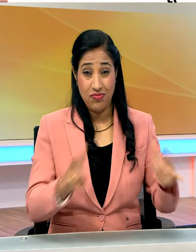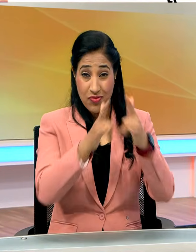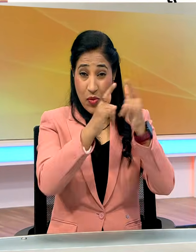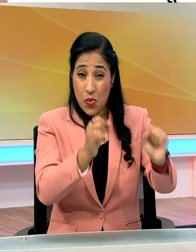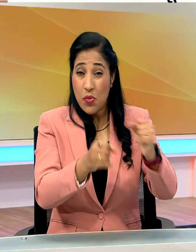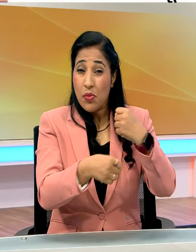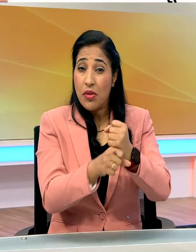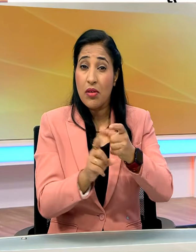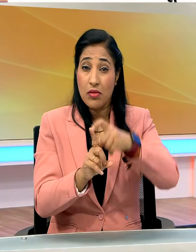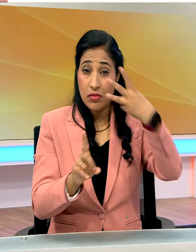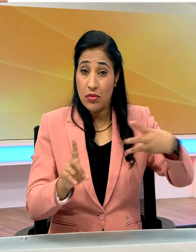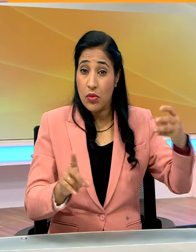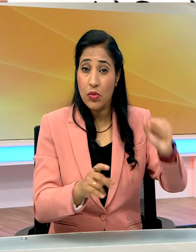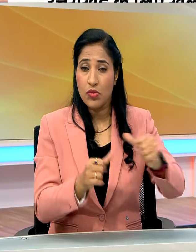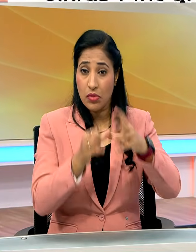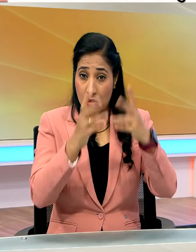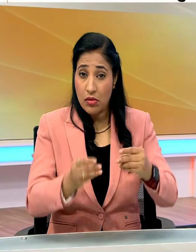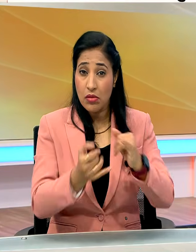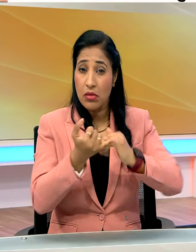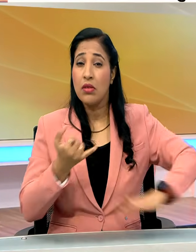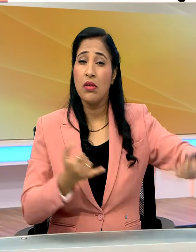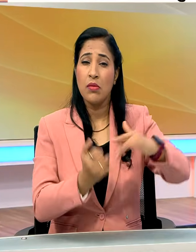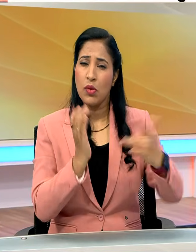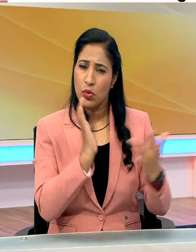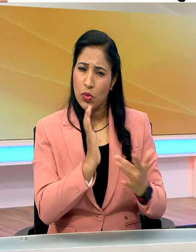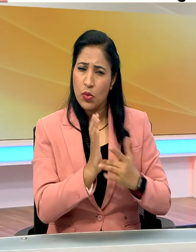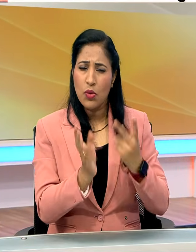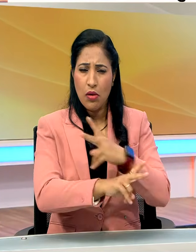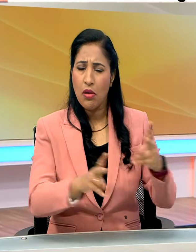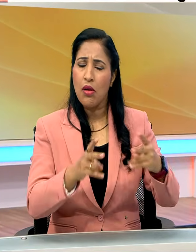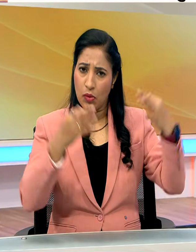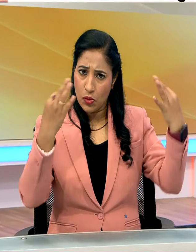और औद्योगिक विकास के नए द्वार खुलने वाले हैं।